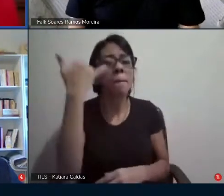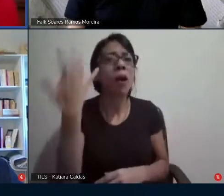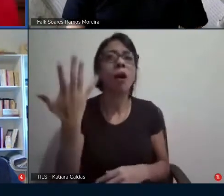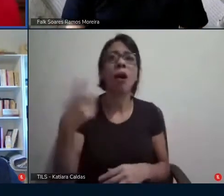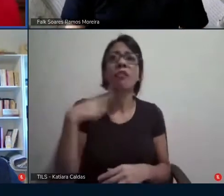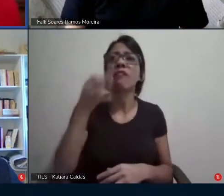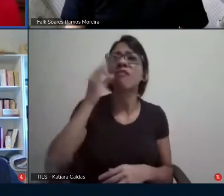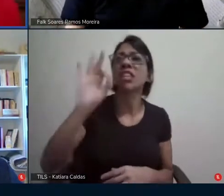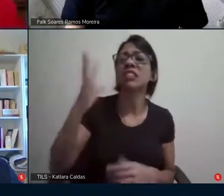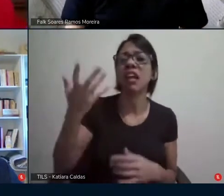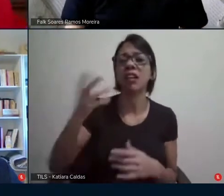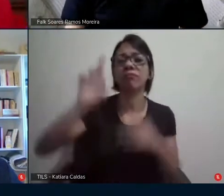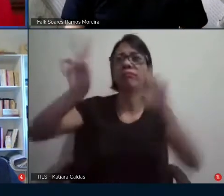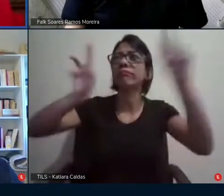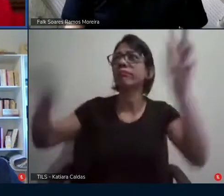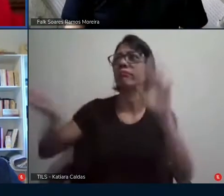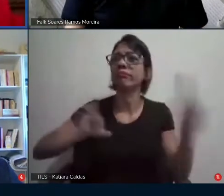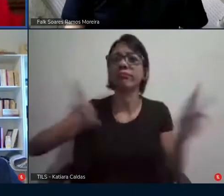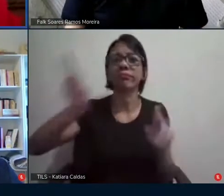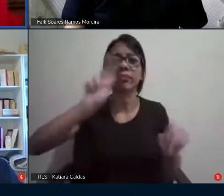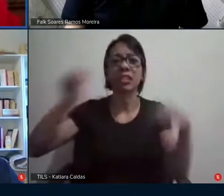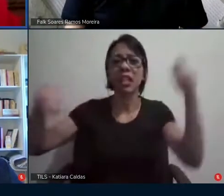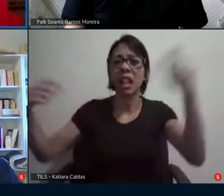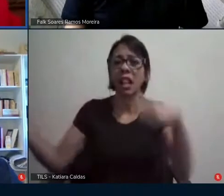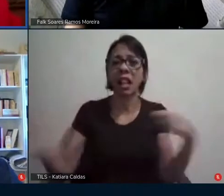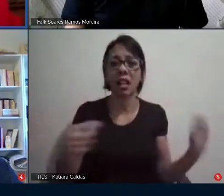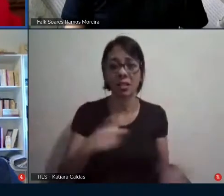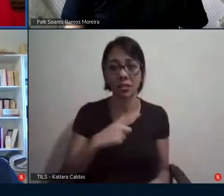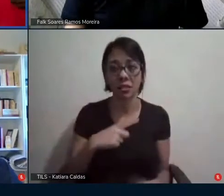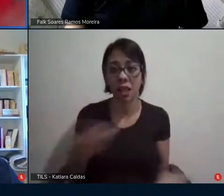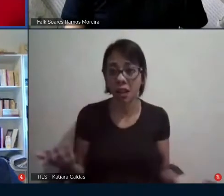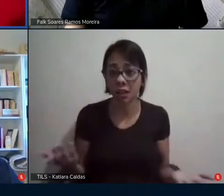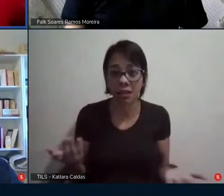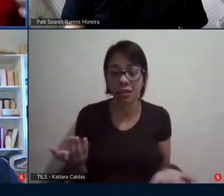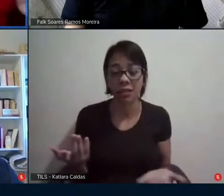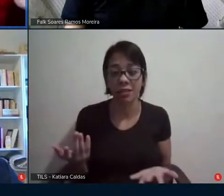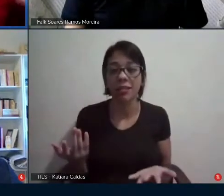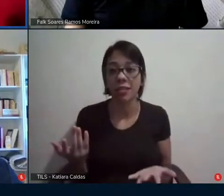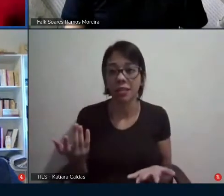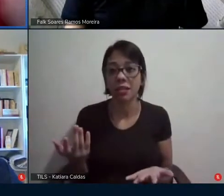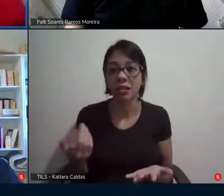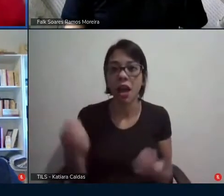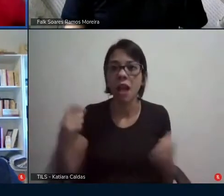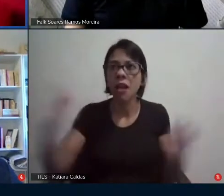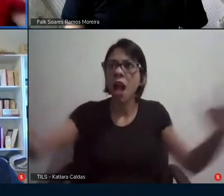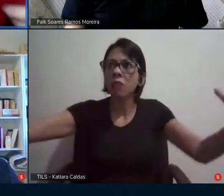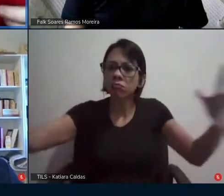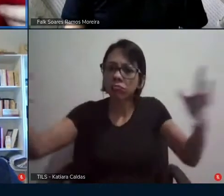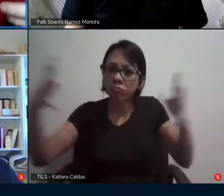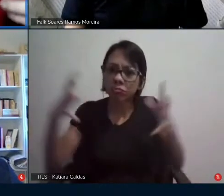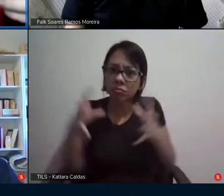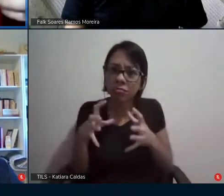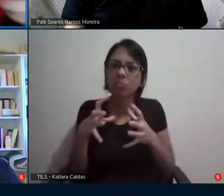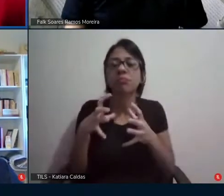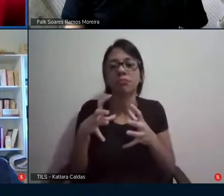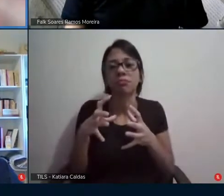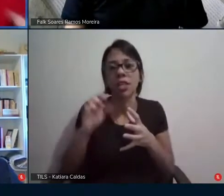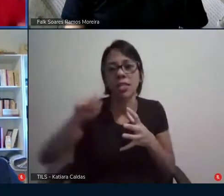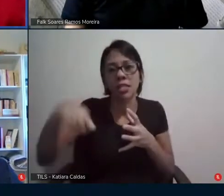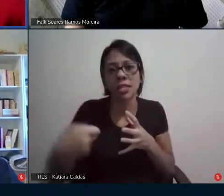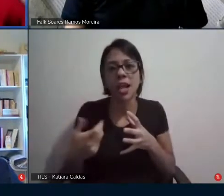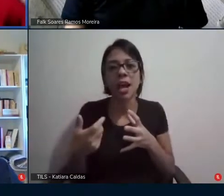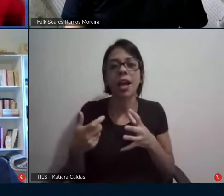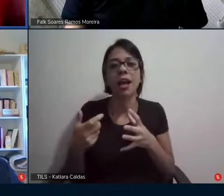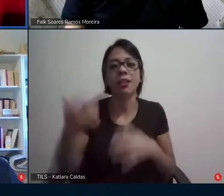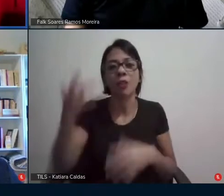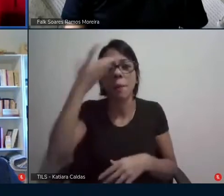vem ensinar o... Entenderam como é que é? Nós vamos ter, agrupar sinais,